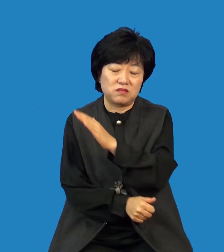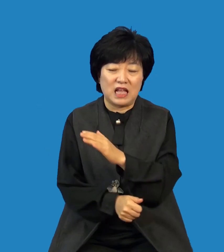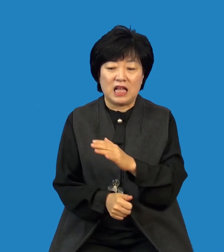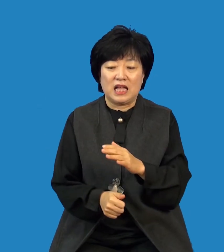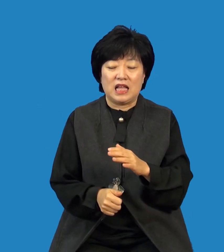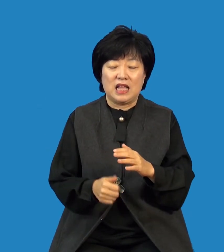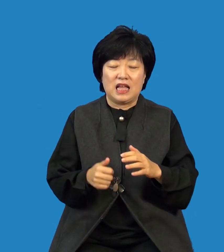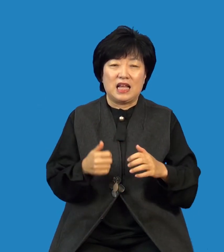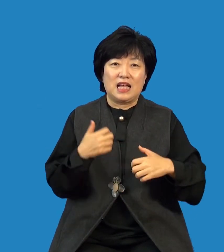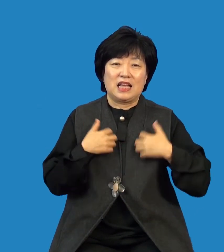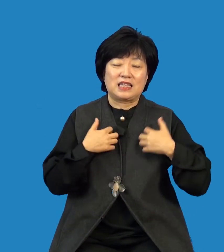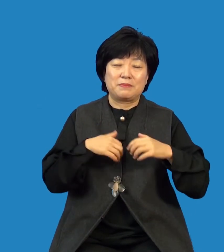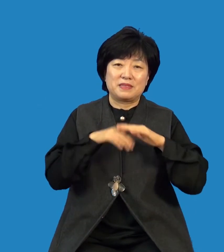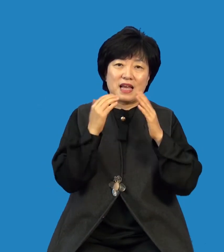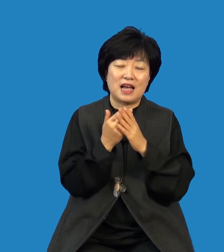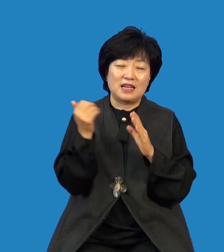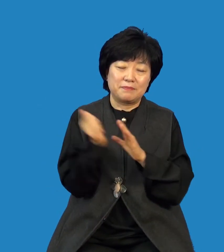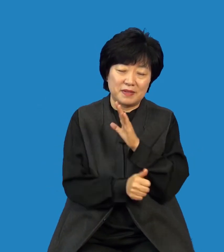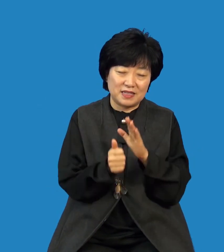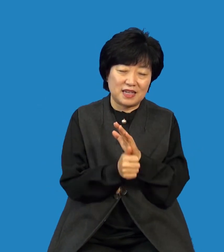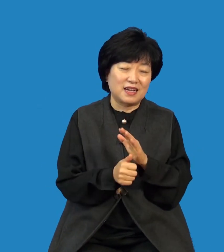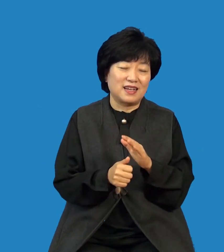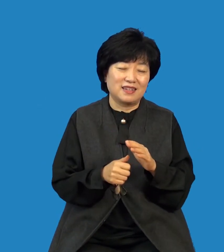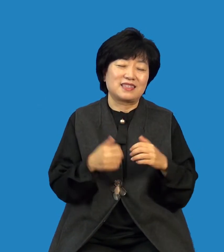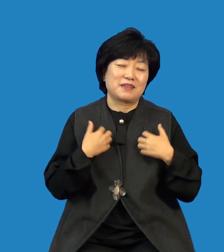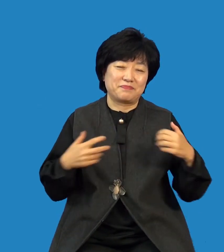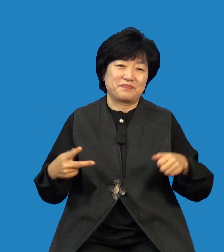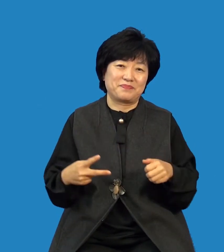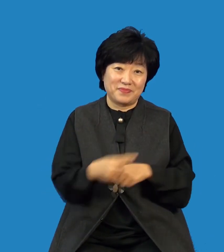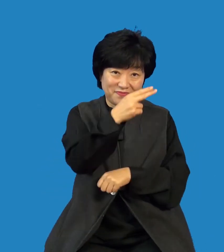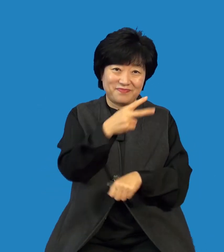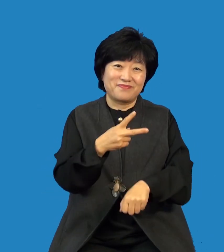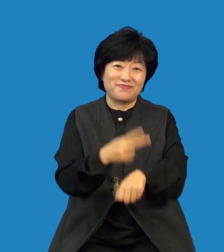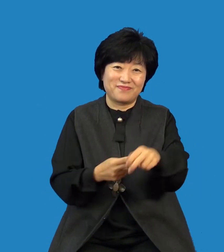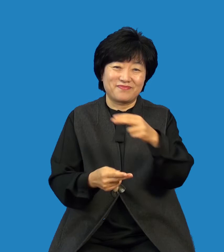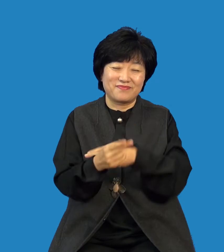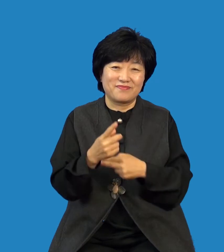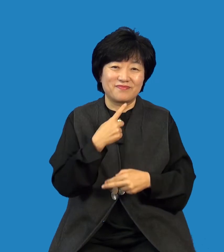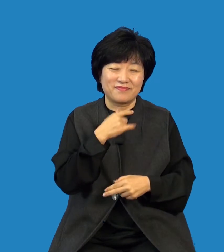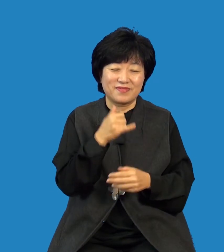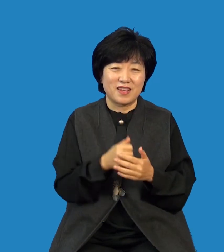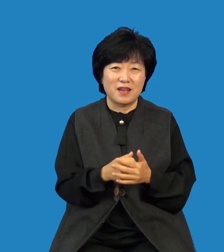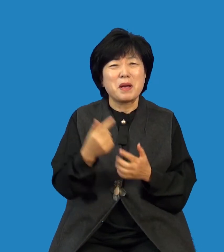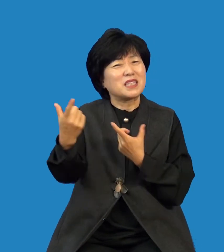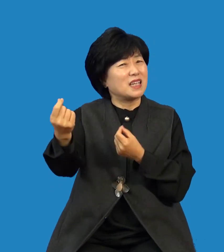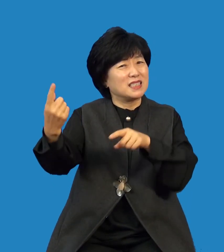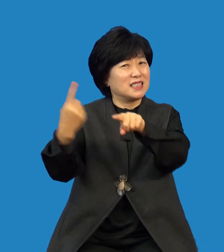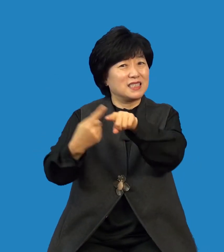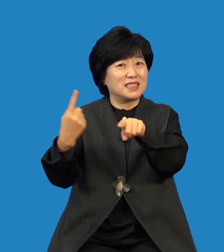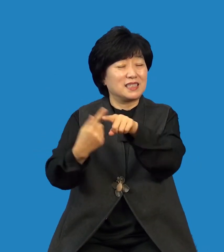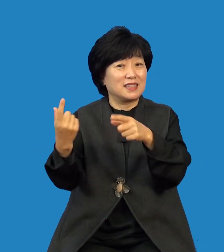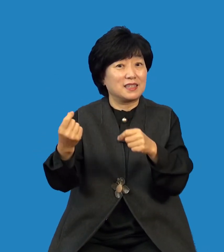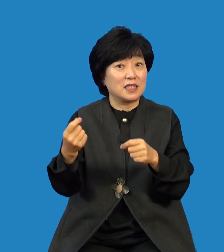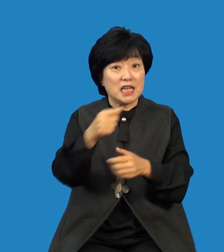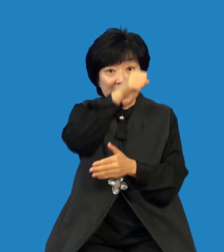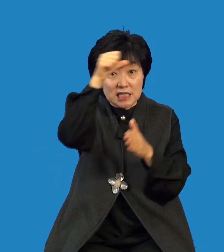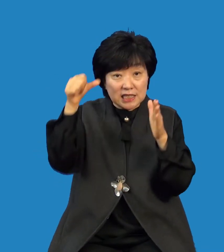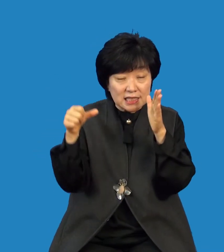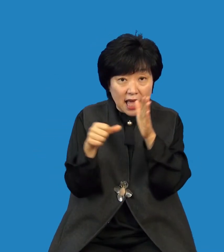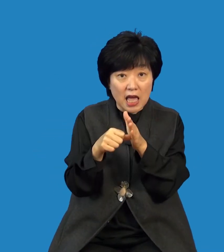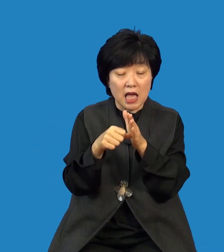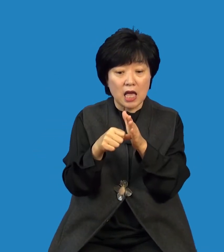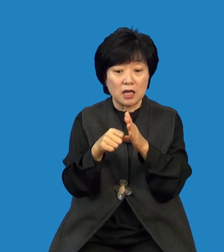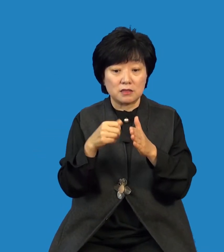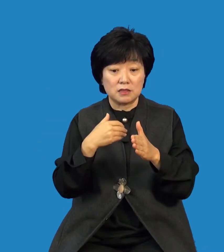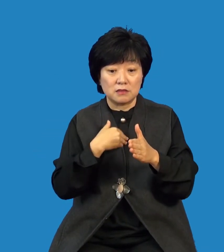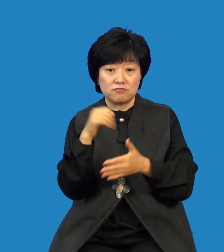버렸는데 이 조종관을 잡는다는 게 그렇잖아요, 여러분. 우리 인생도 한 번도 운전해보지 않은 거 여러분 운전하시는